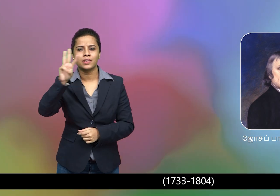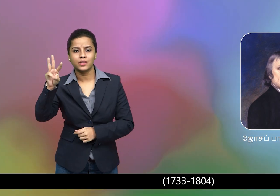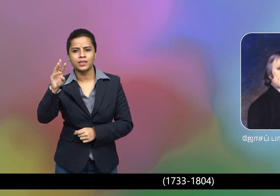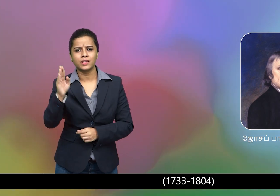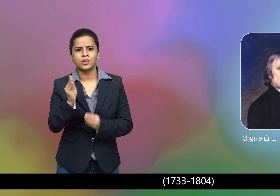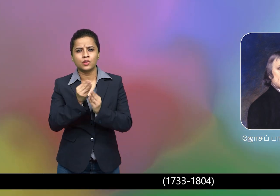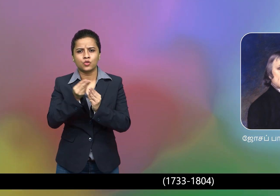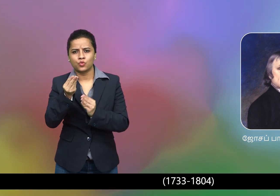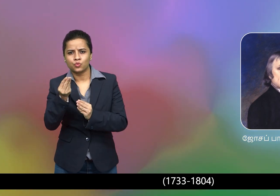1804 வரை